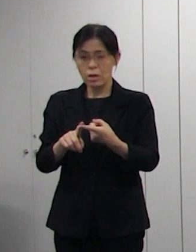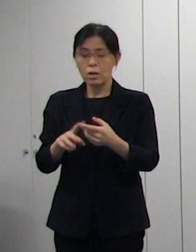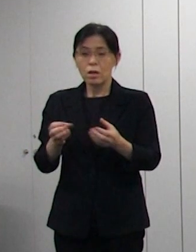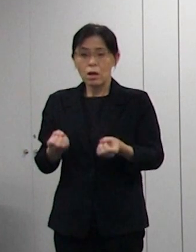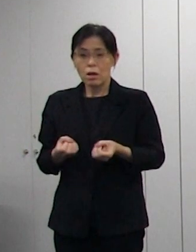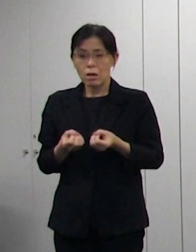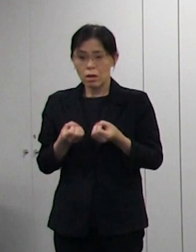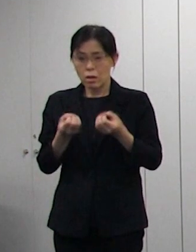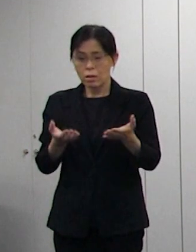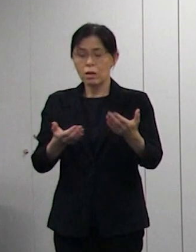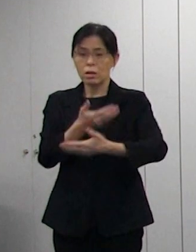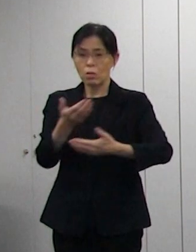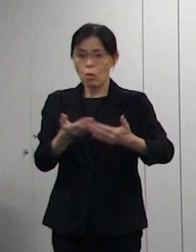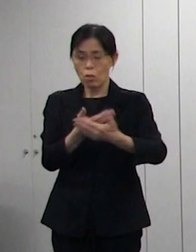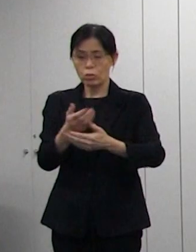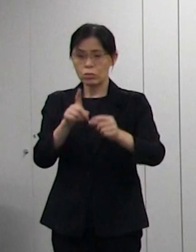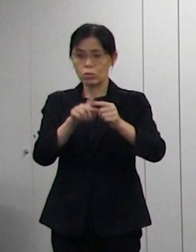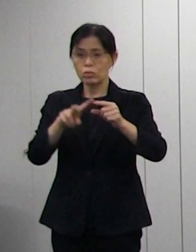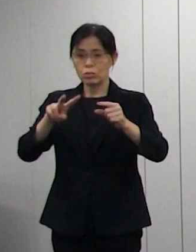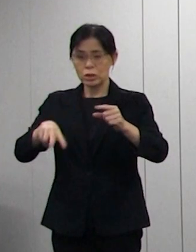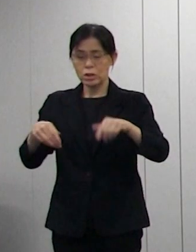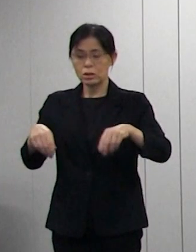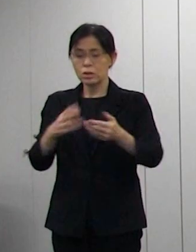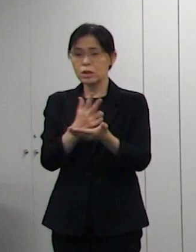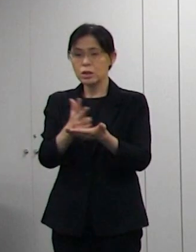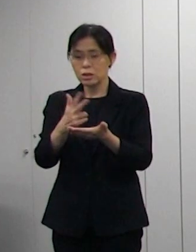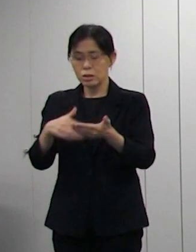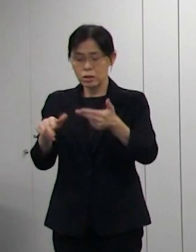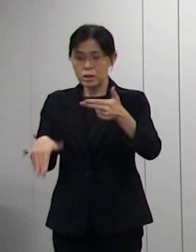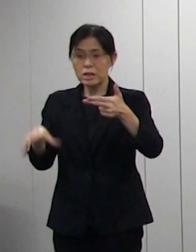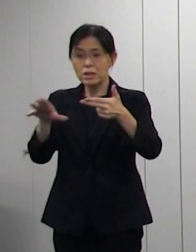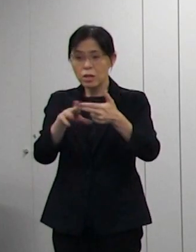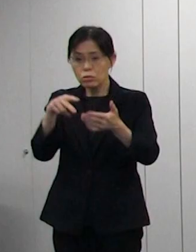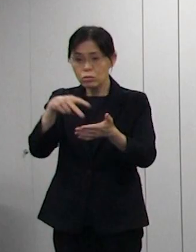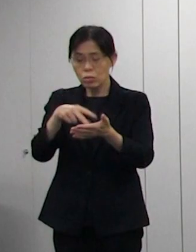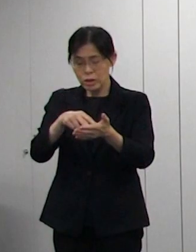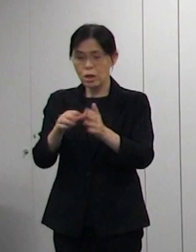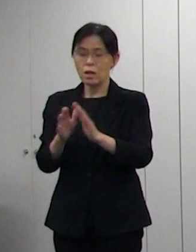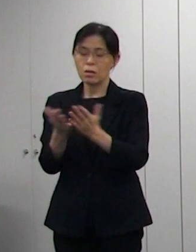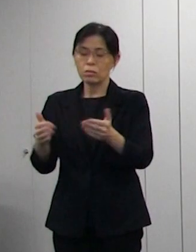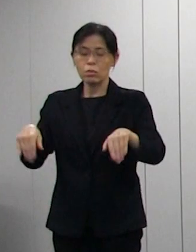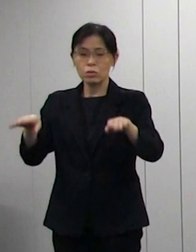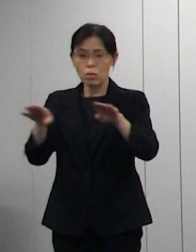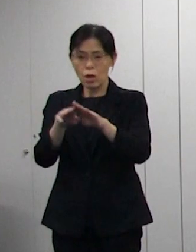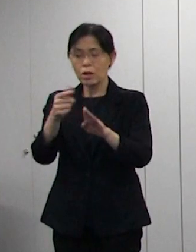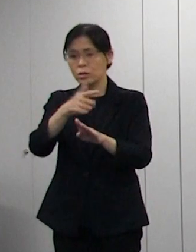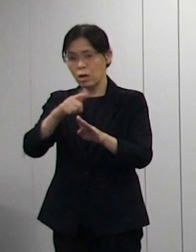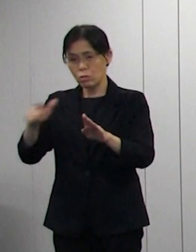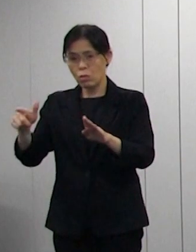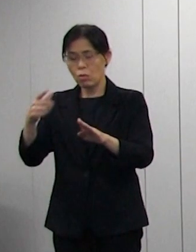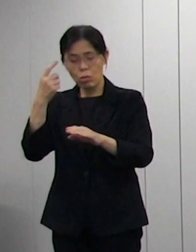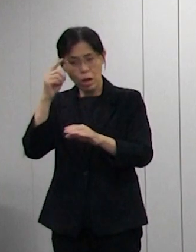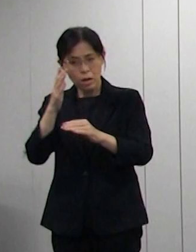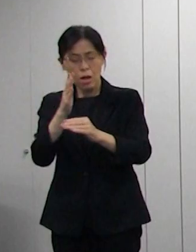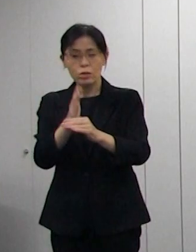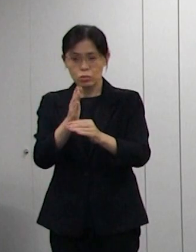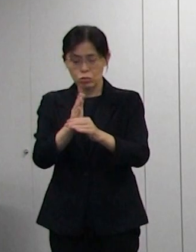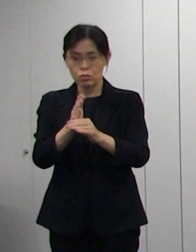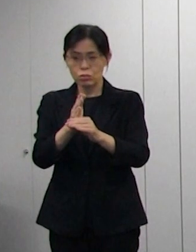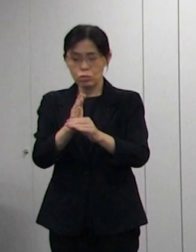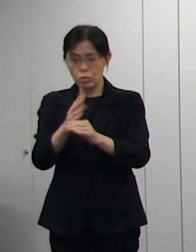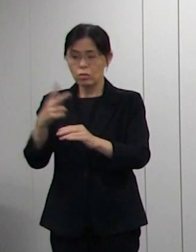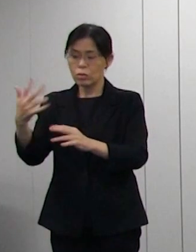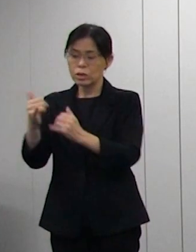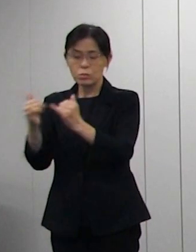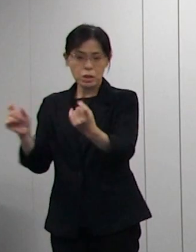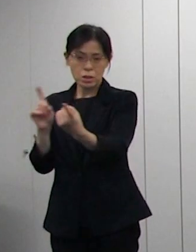な交流拠点施設として検討を進めている図書館等に関する市民ニーズ調査などを行